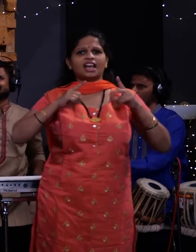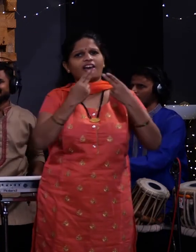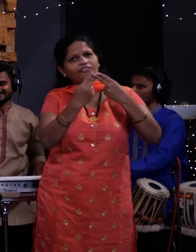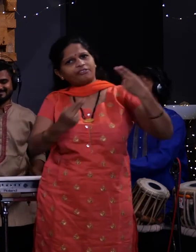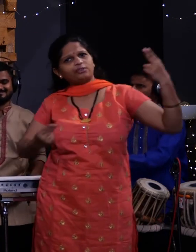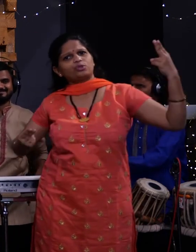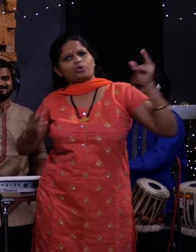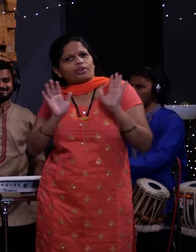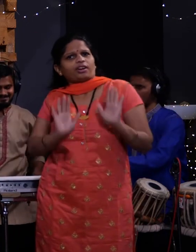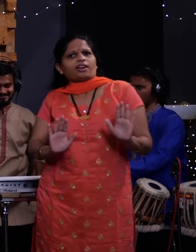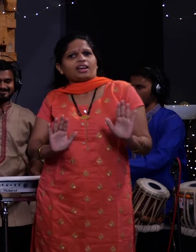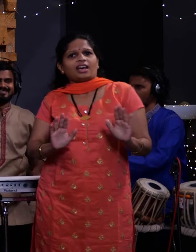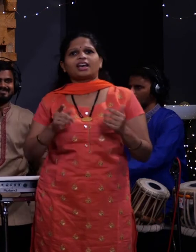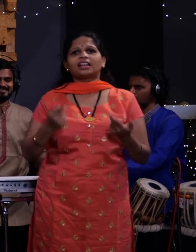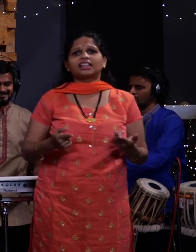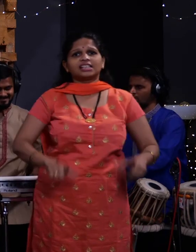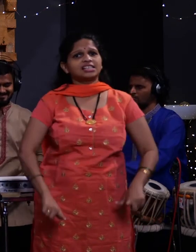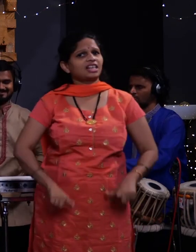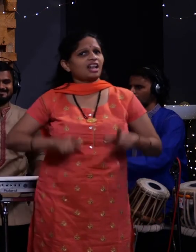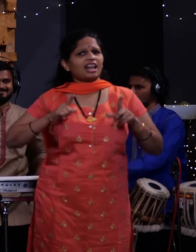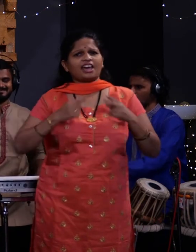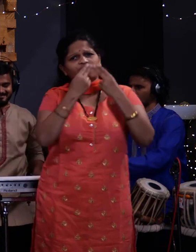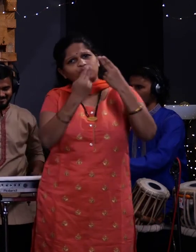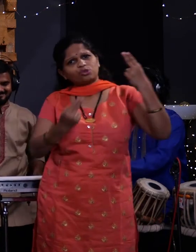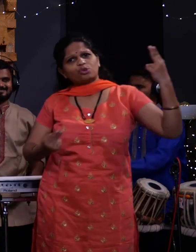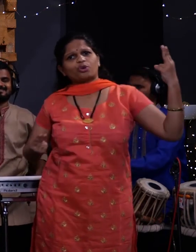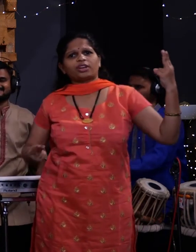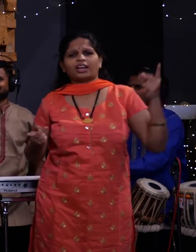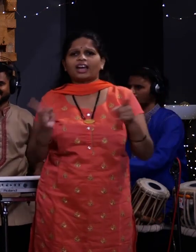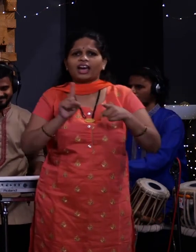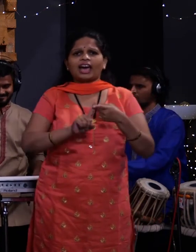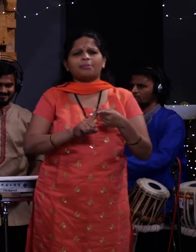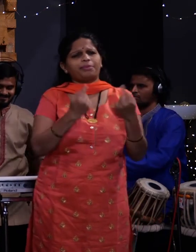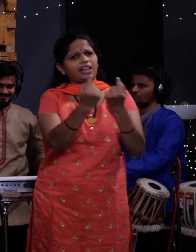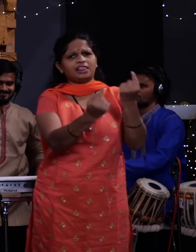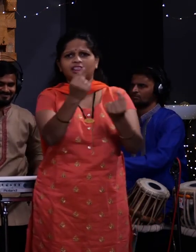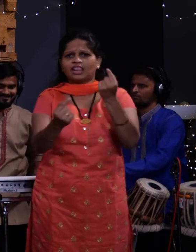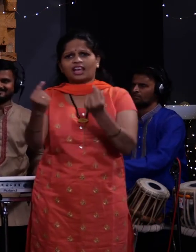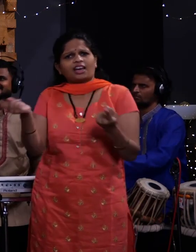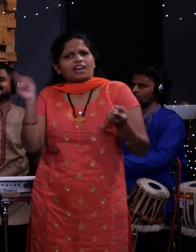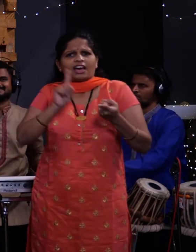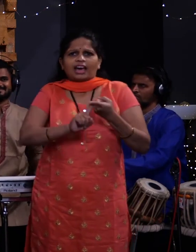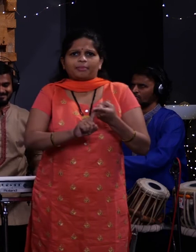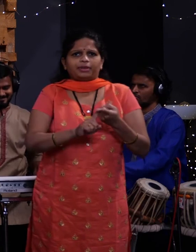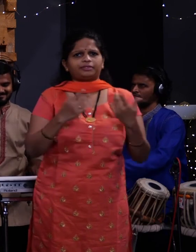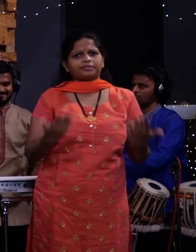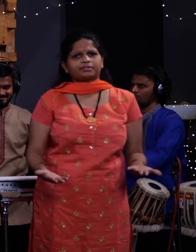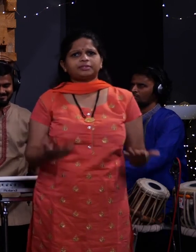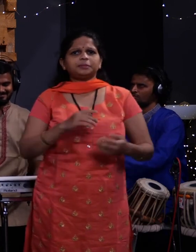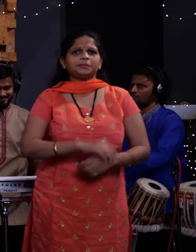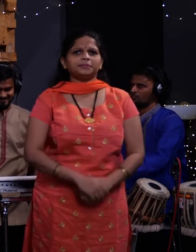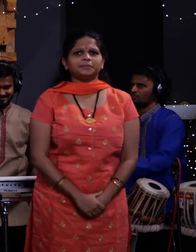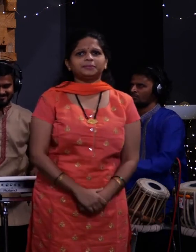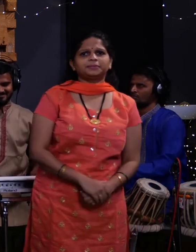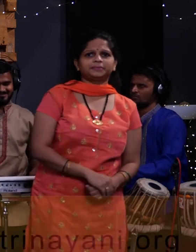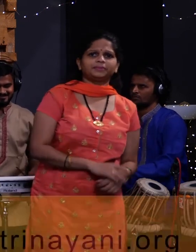मेरी जान, यह दुनिया दुनिया दुनिया मेरी जान, यह दुनिया दुनिया